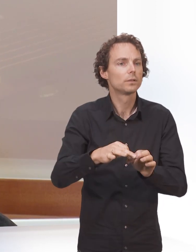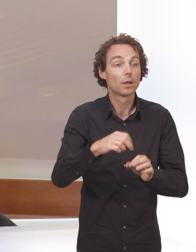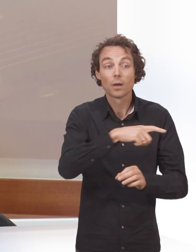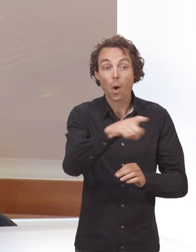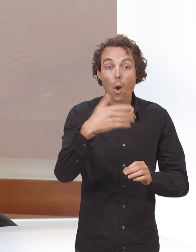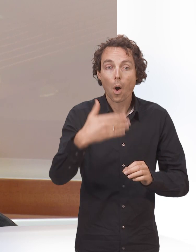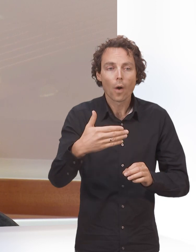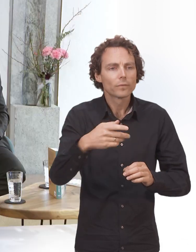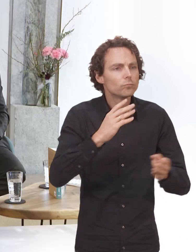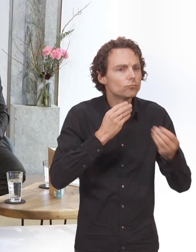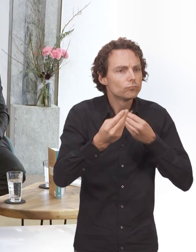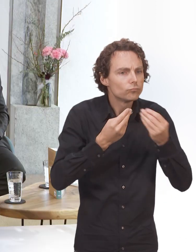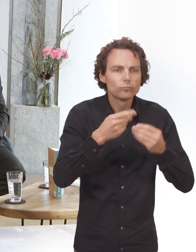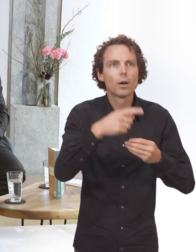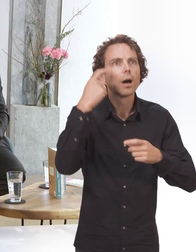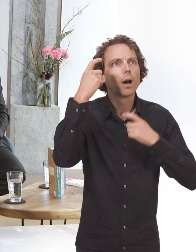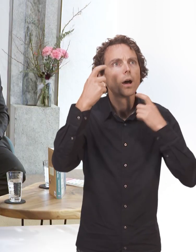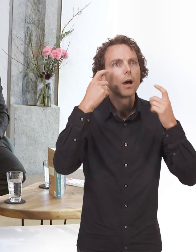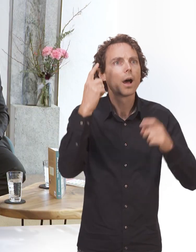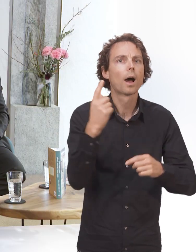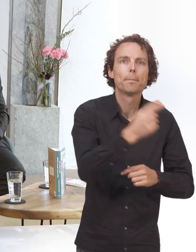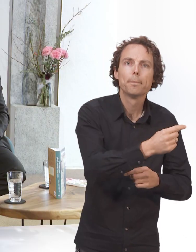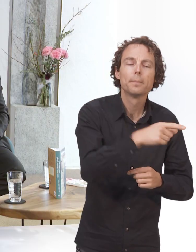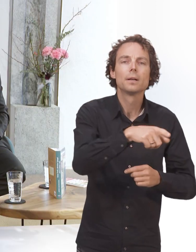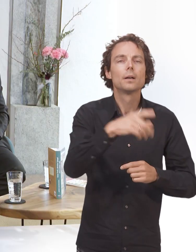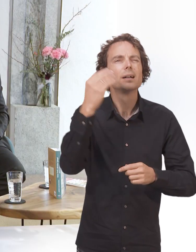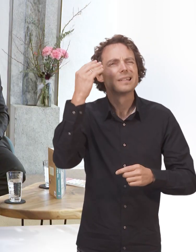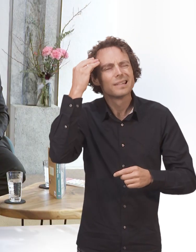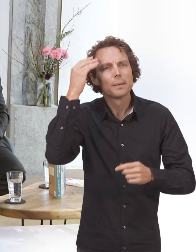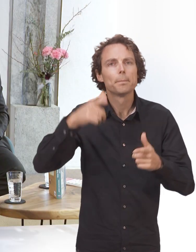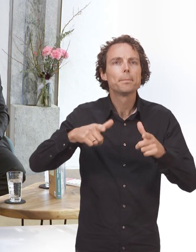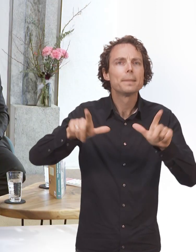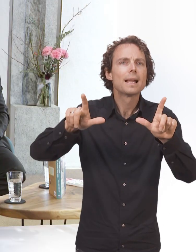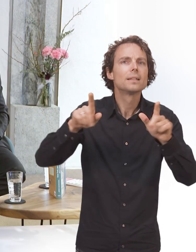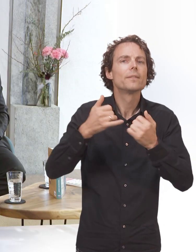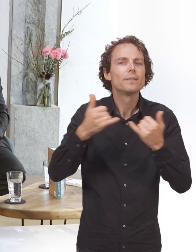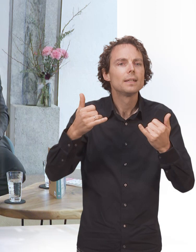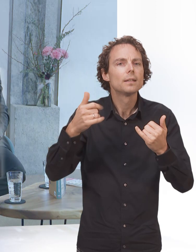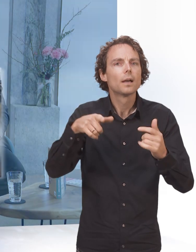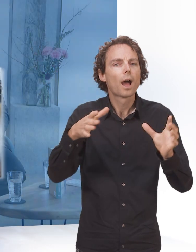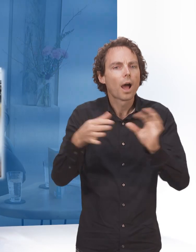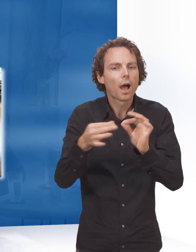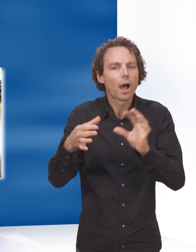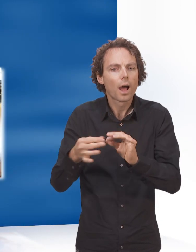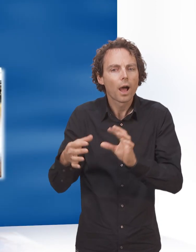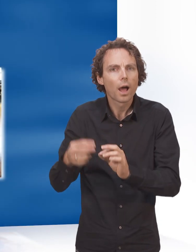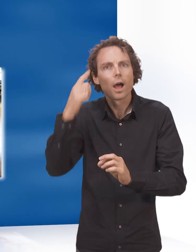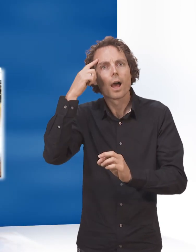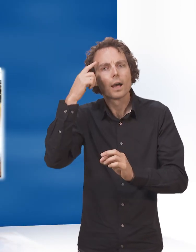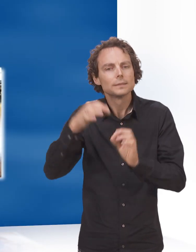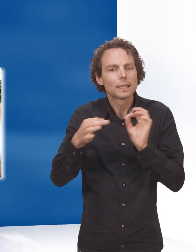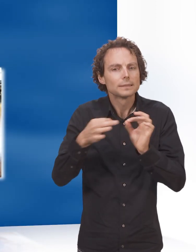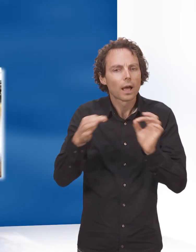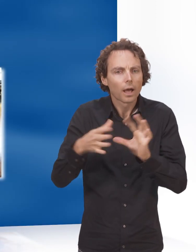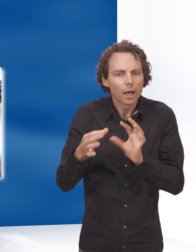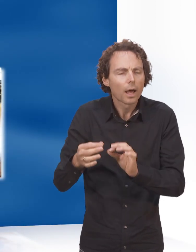nachdenklich weg und die Bilder bleiben haften. Das ist, wo so Kletten setzen, wo ich so eine Klette setze, dass sie sagen, ey,